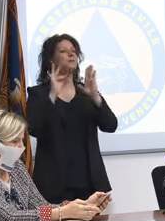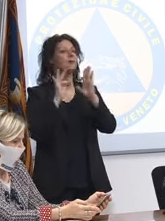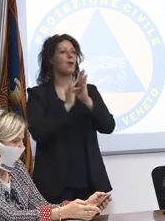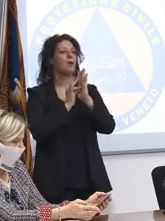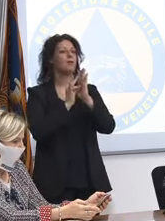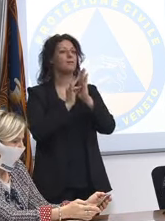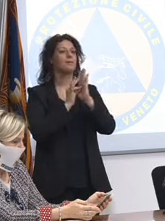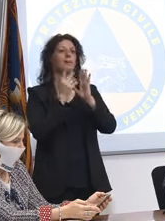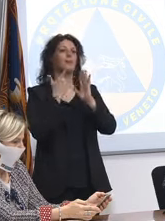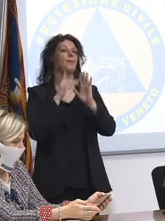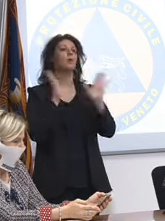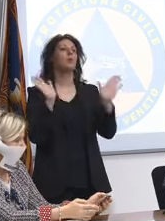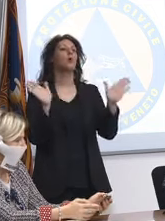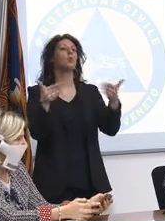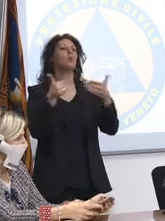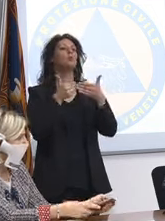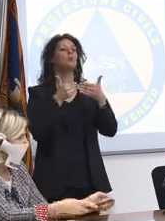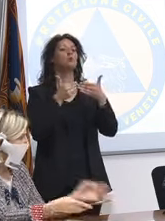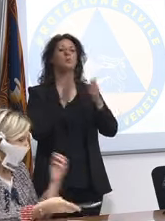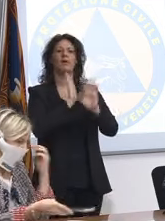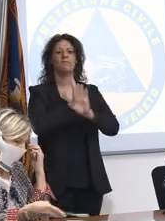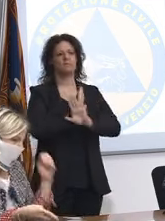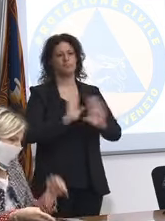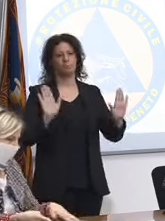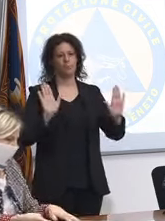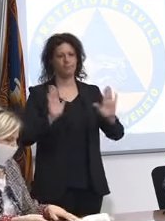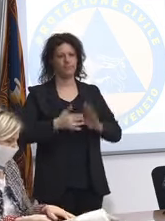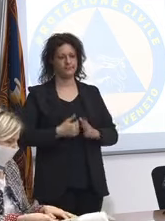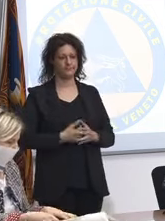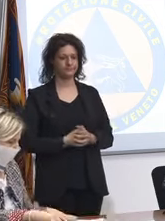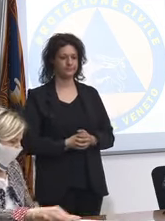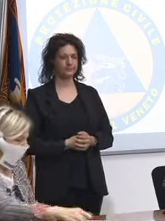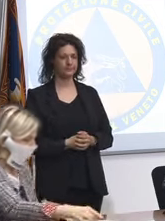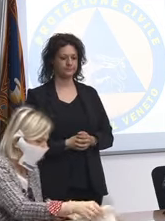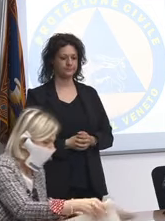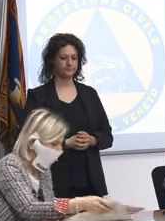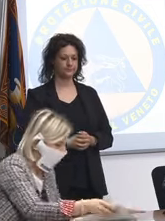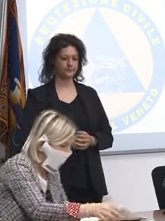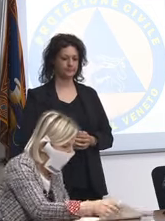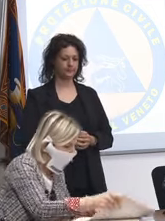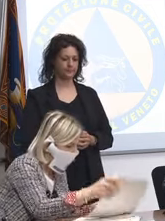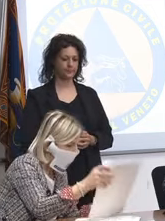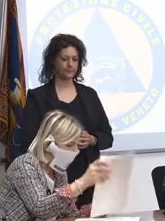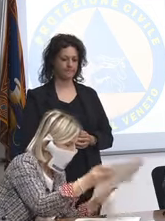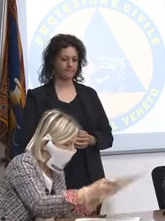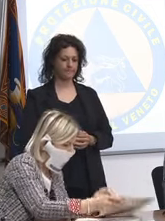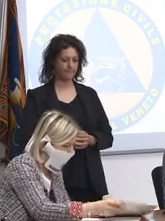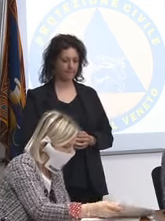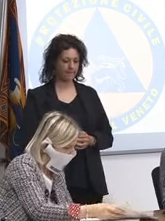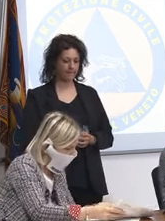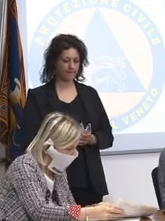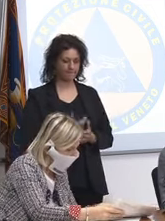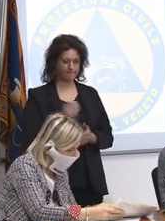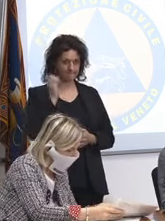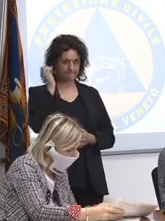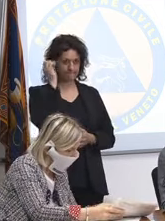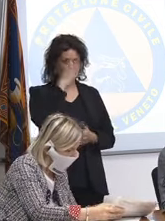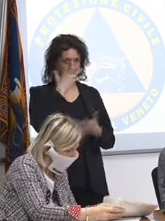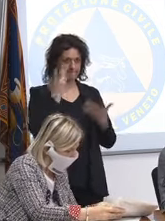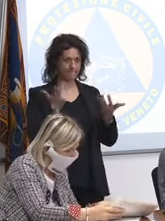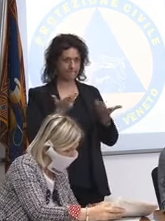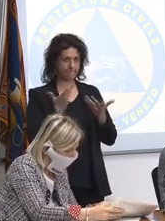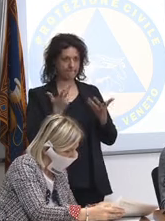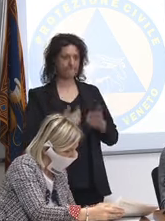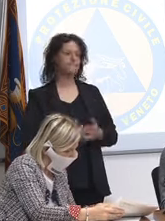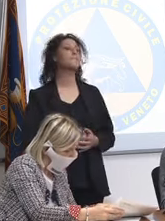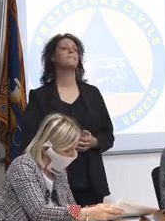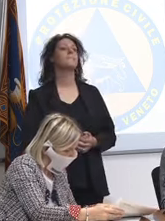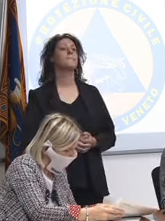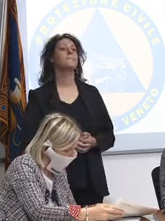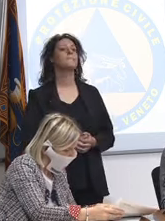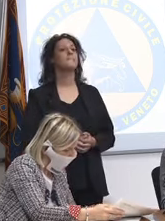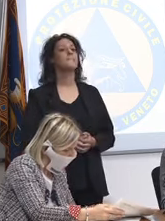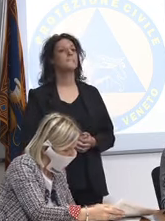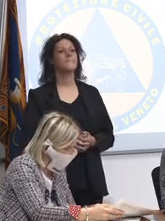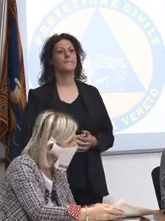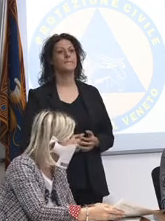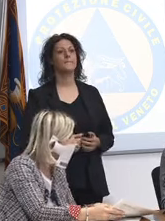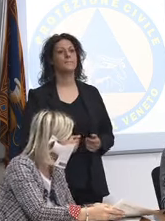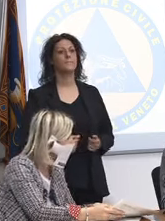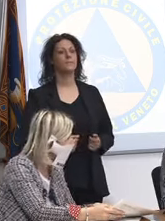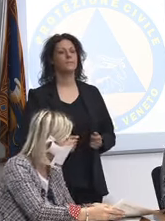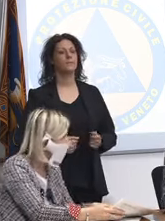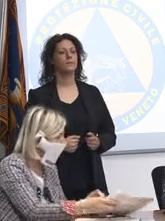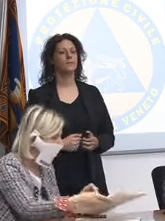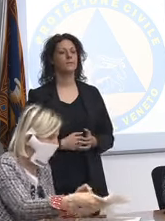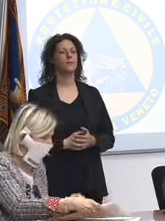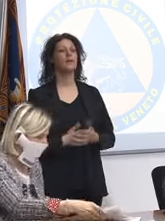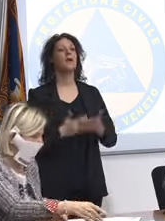del lockdown totale. Ho dimenticato qualcosa? Sì, mancano le sagre e le fiere, quelle tra quelle